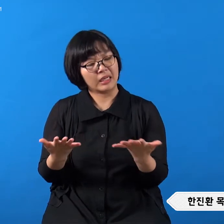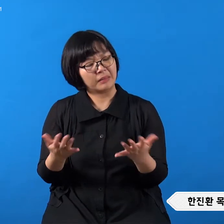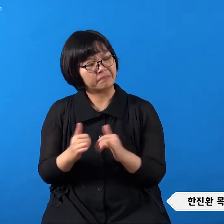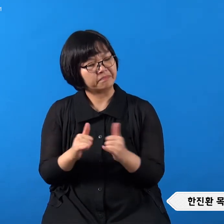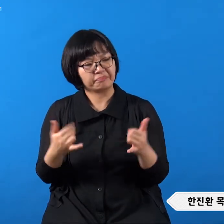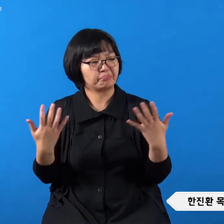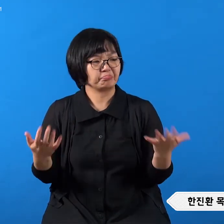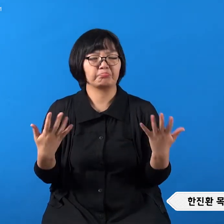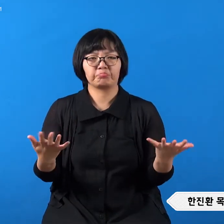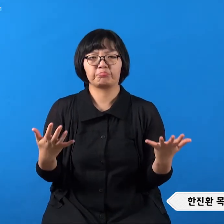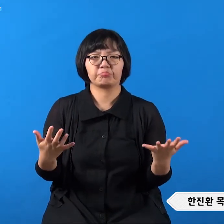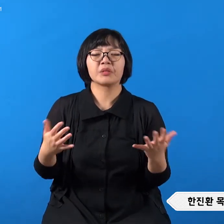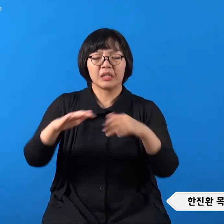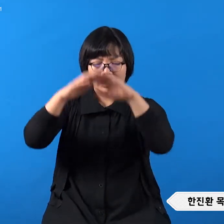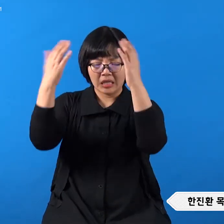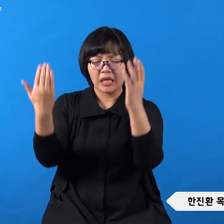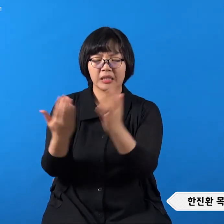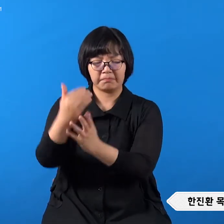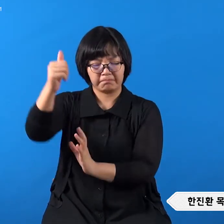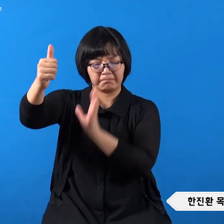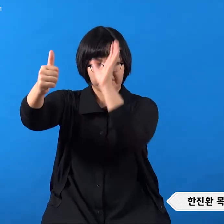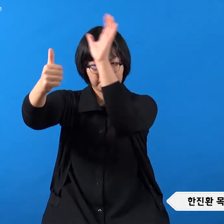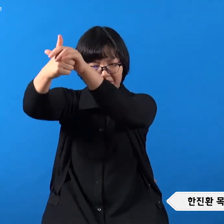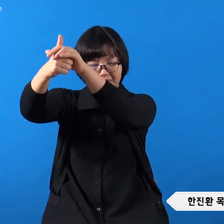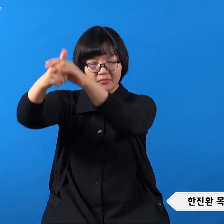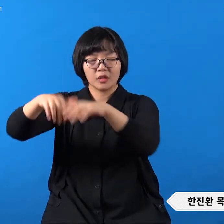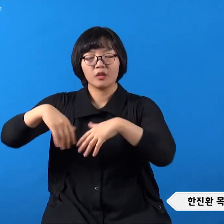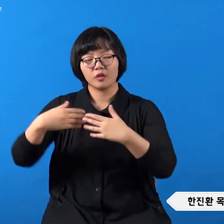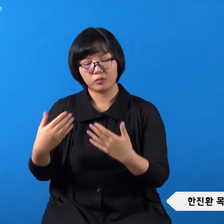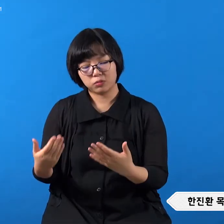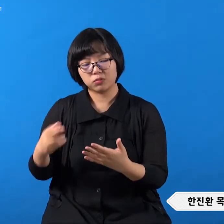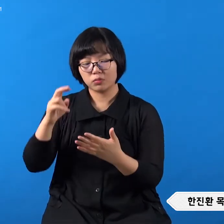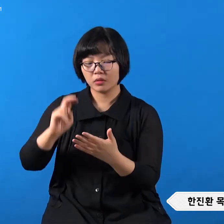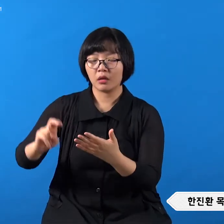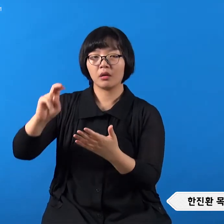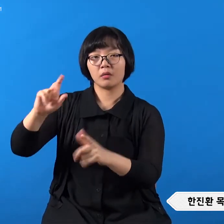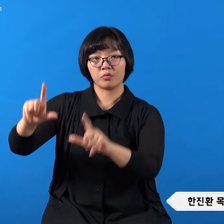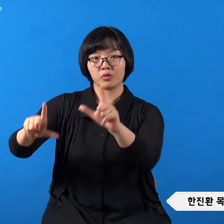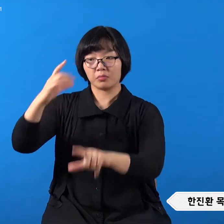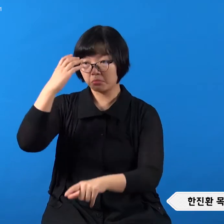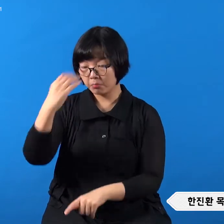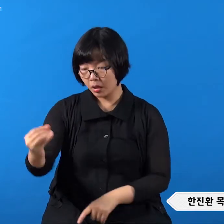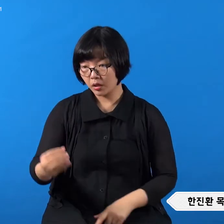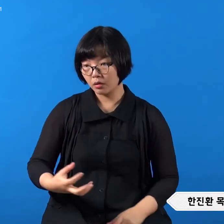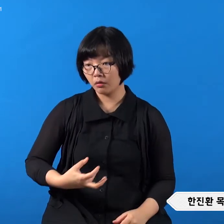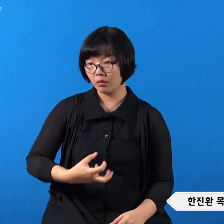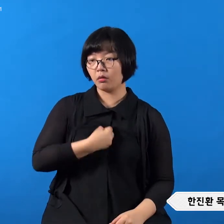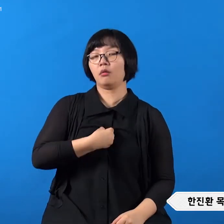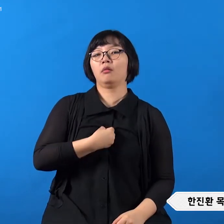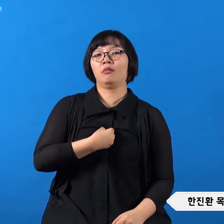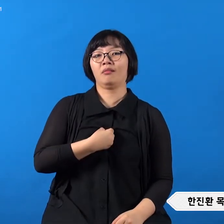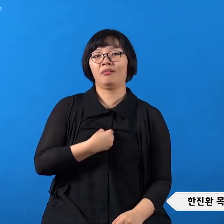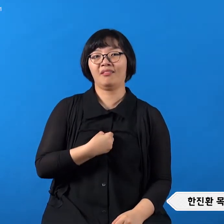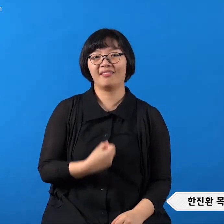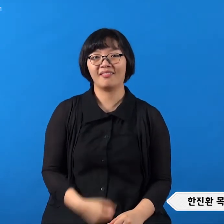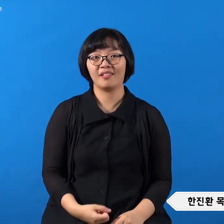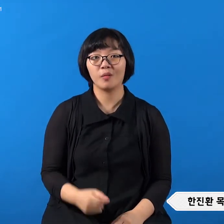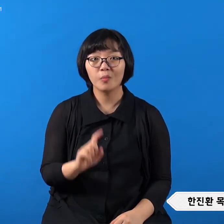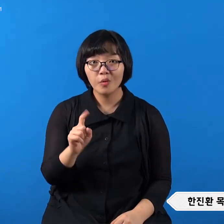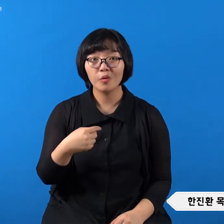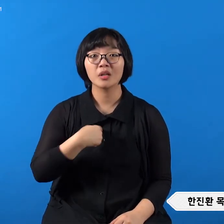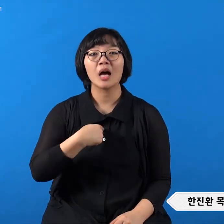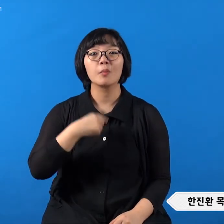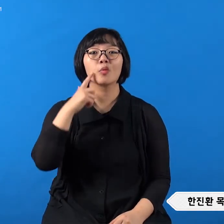그냥 평안하게 찬송을 하는 것을 보고 이 웨슬리 목사가 충격을 받았어요.